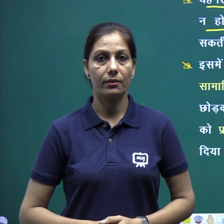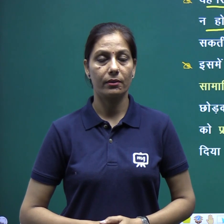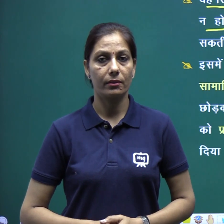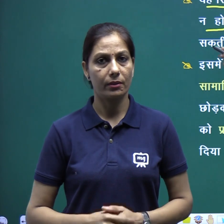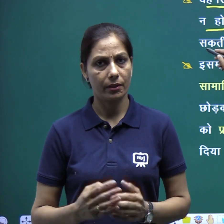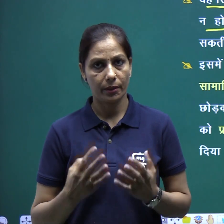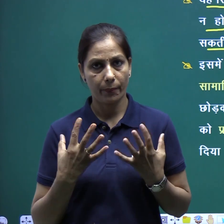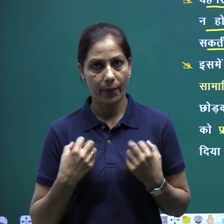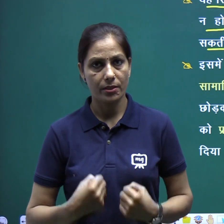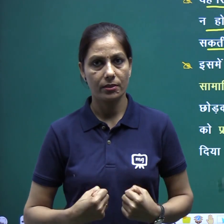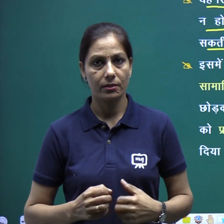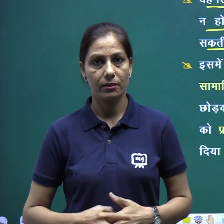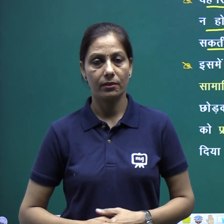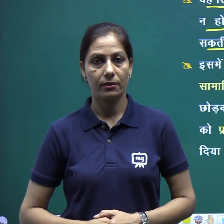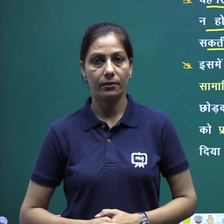पाई जा सकती है।